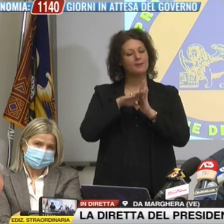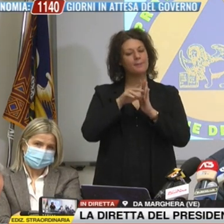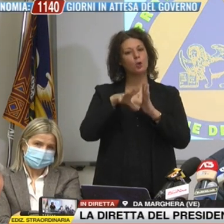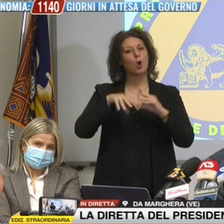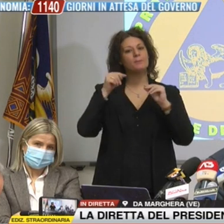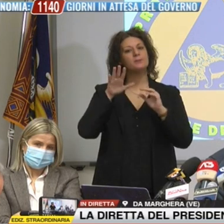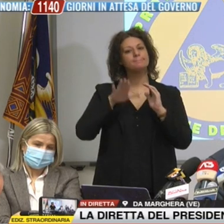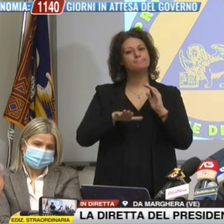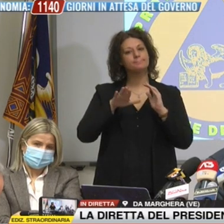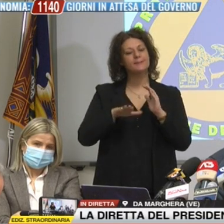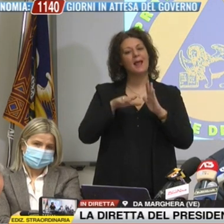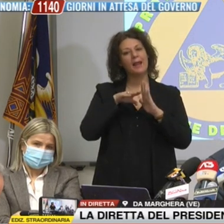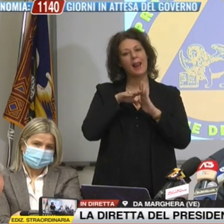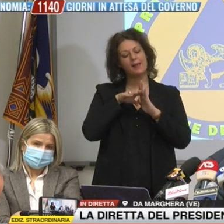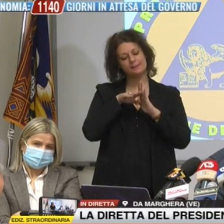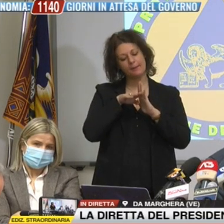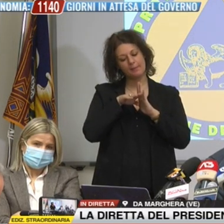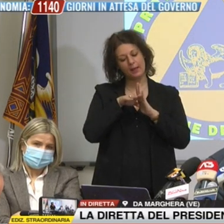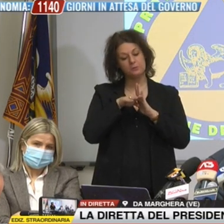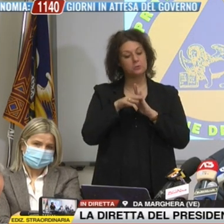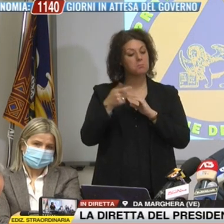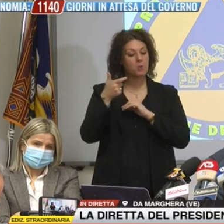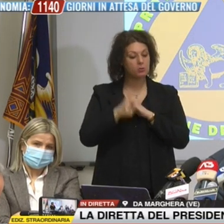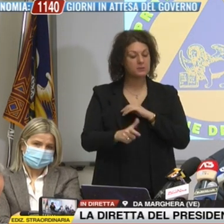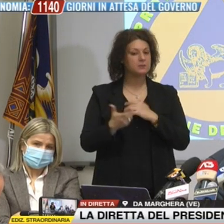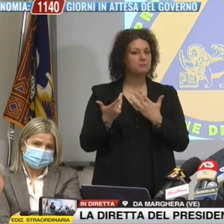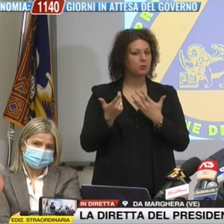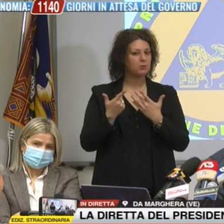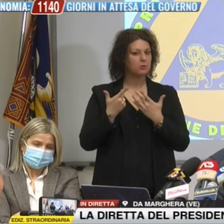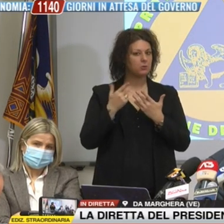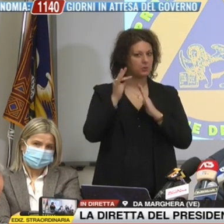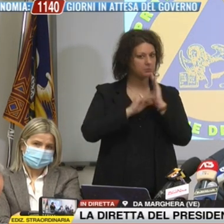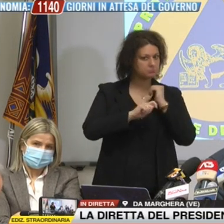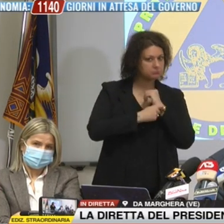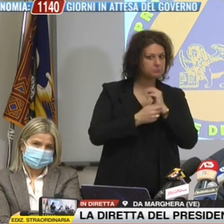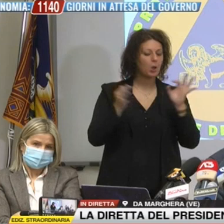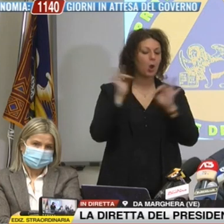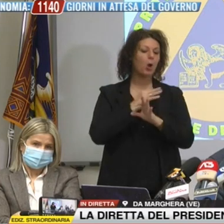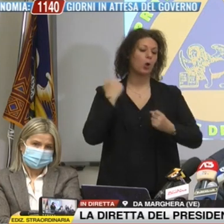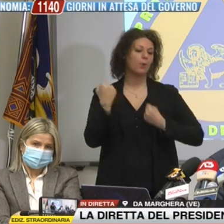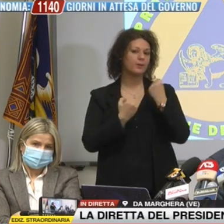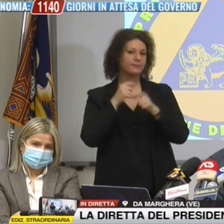le restrizioni di quest'ultimo periodo, un atteggiamento più avveduto da parte delle persone.